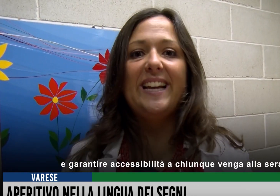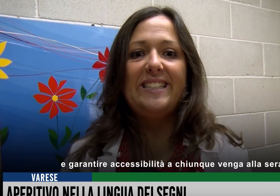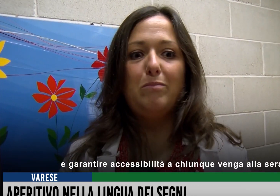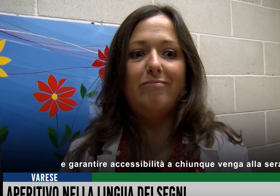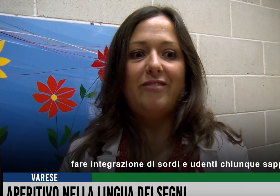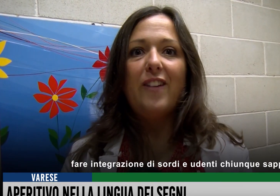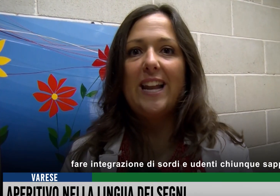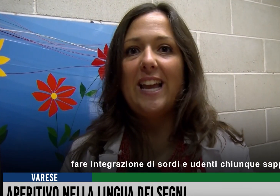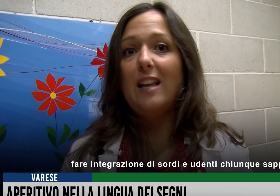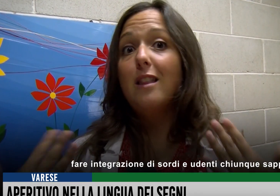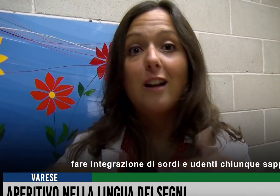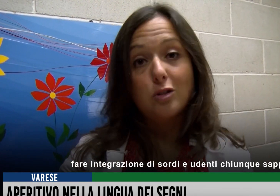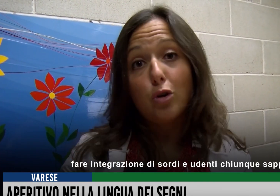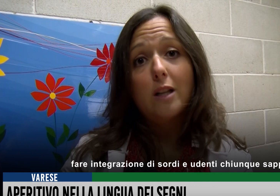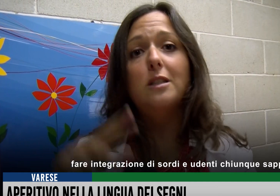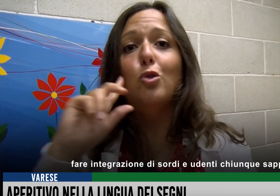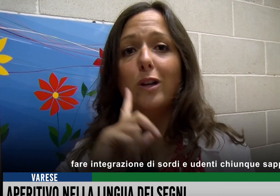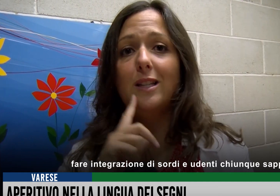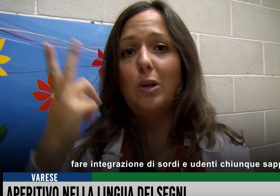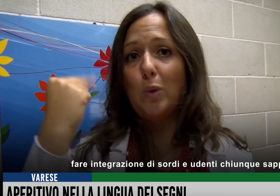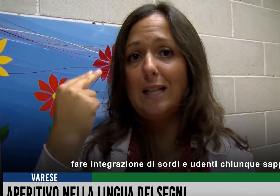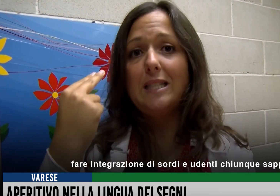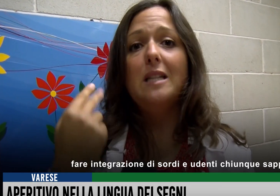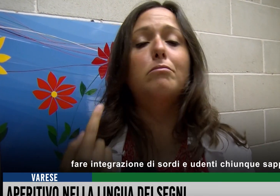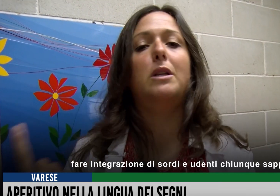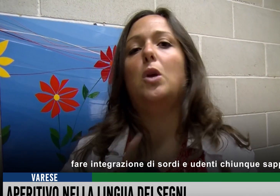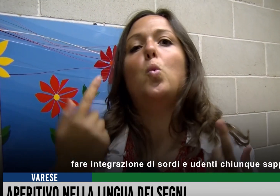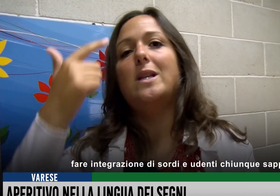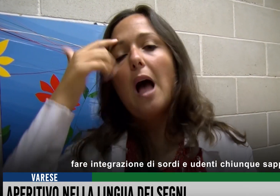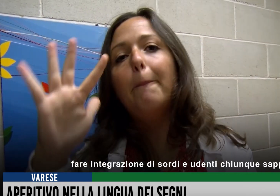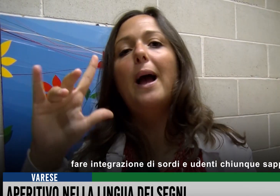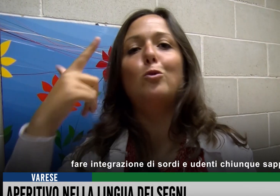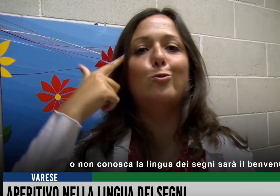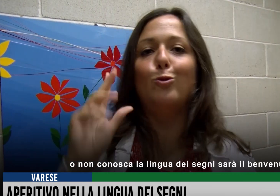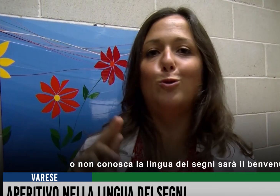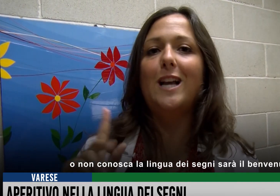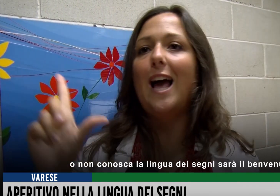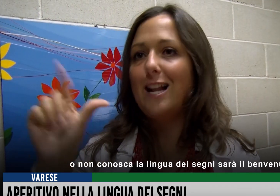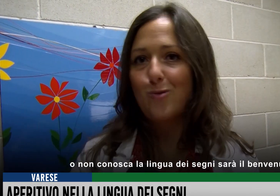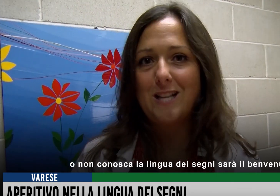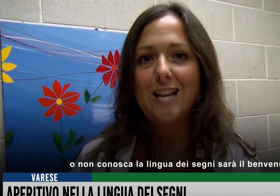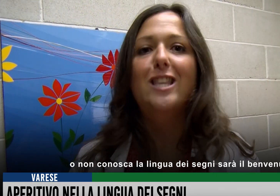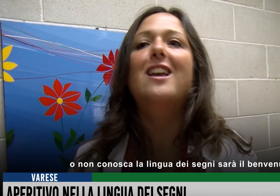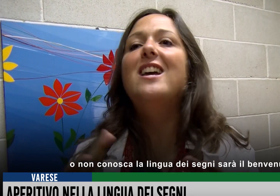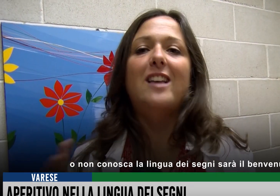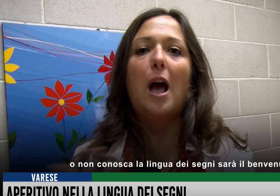fare integrazione di sordi e udenti. Chiunque sappia o non conosca la lingua dei segni sarà